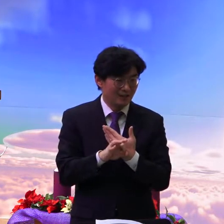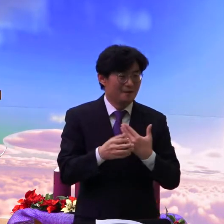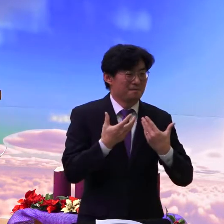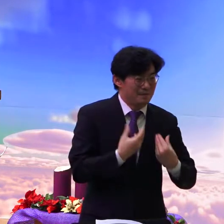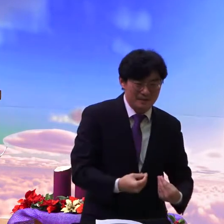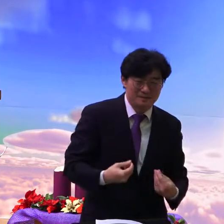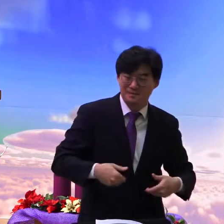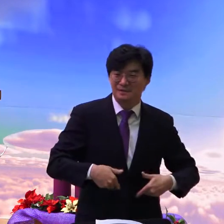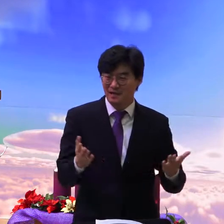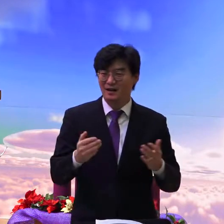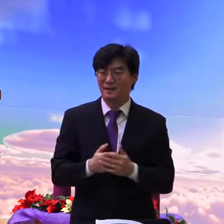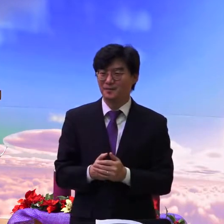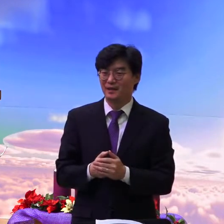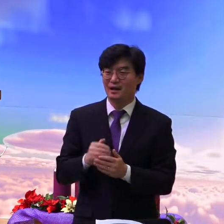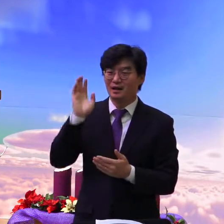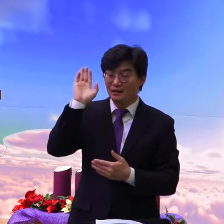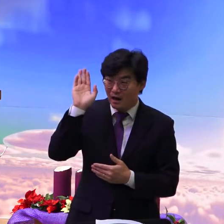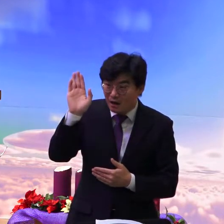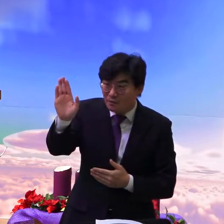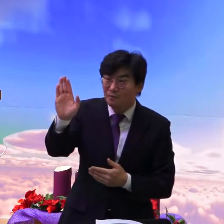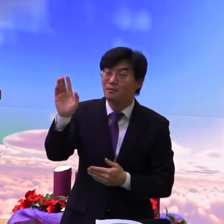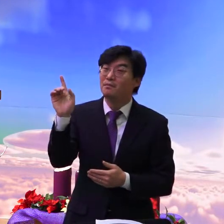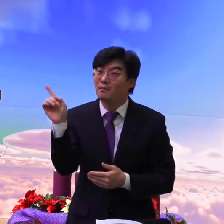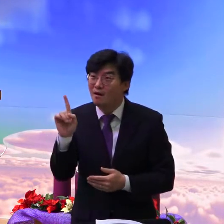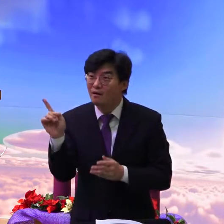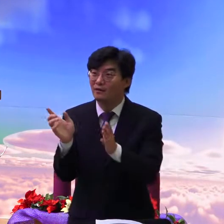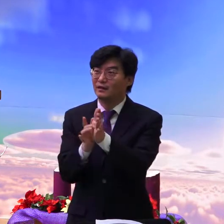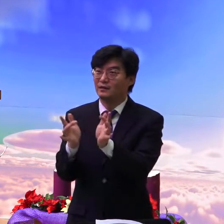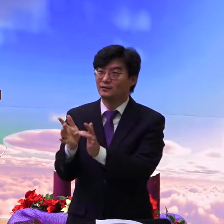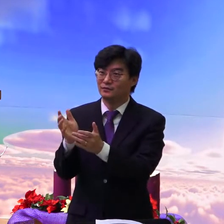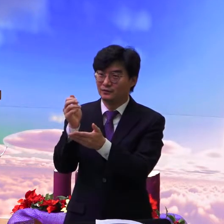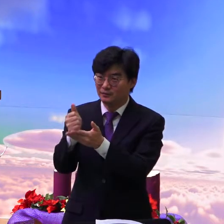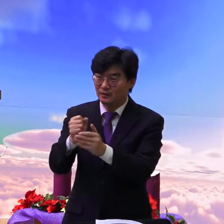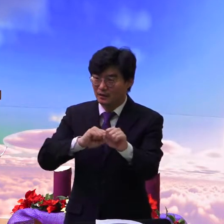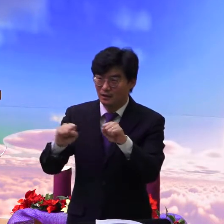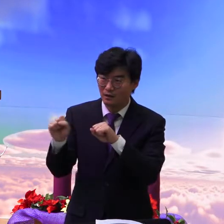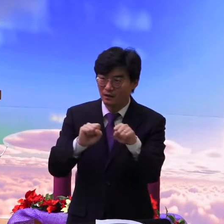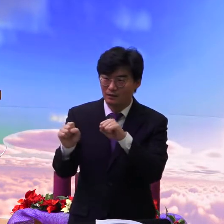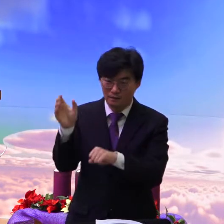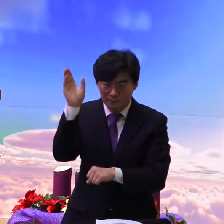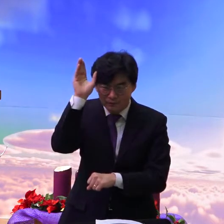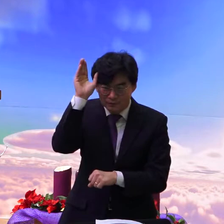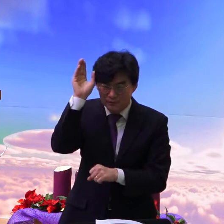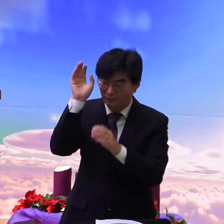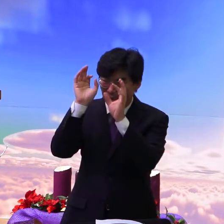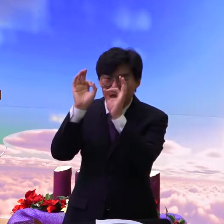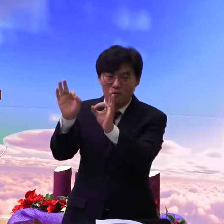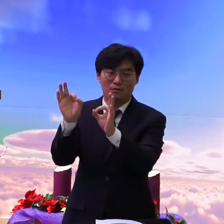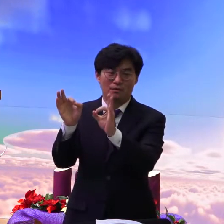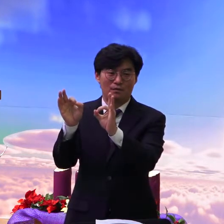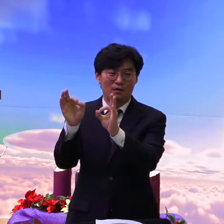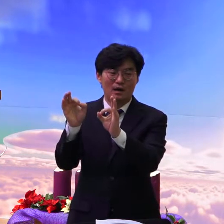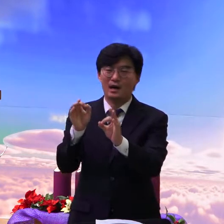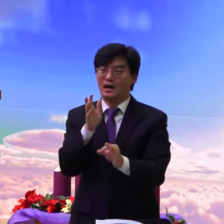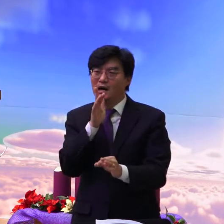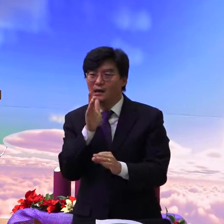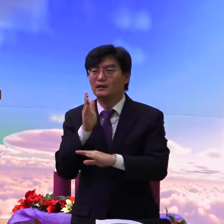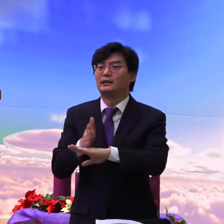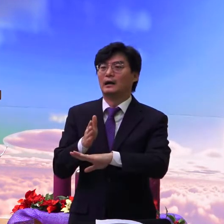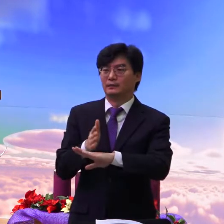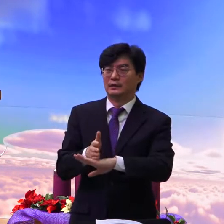미래, 주님께서 이루실 그 미래를 바라보면서 미리 감사할 수 있고, 그래서 하나님